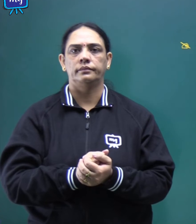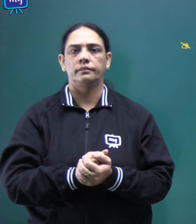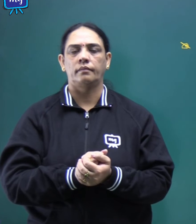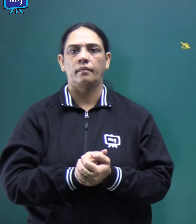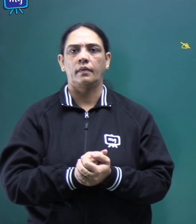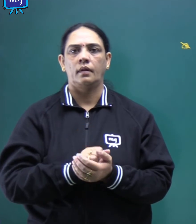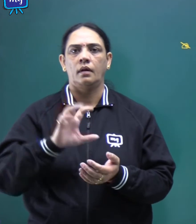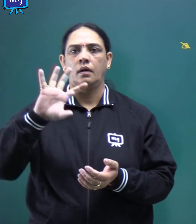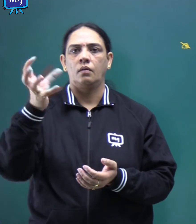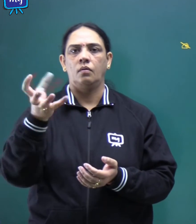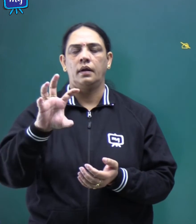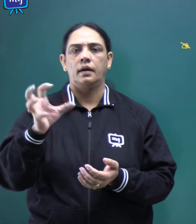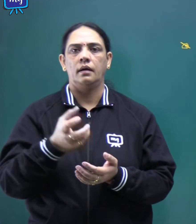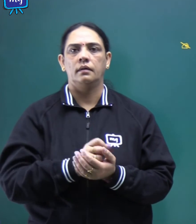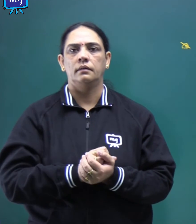गोले का